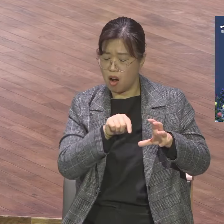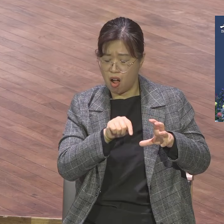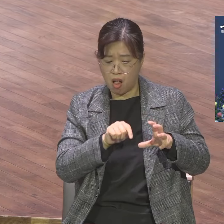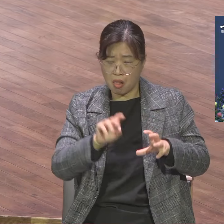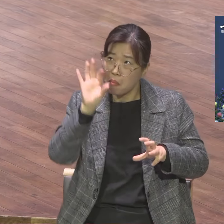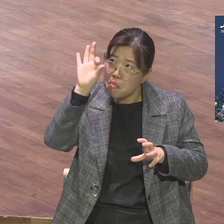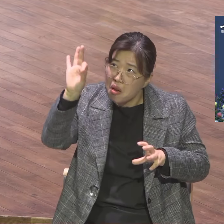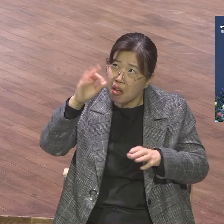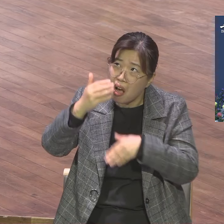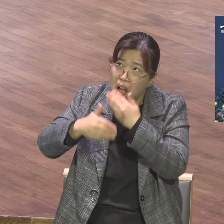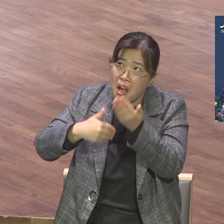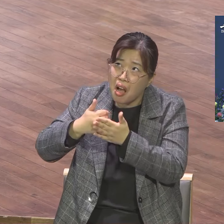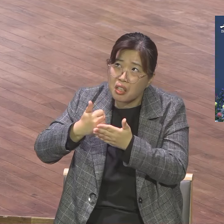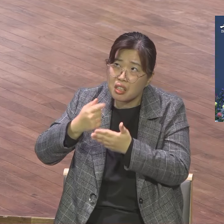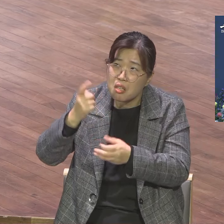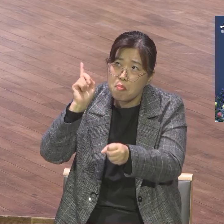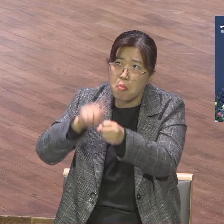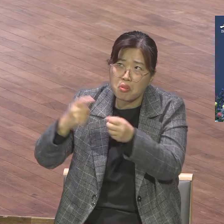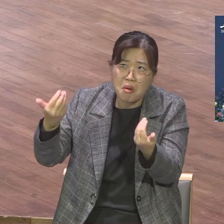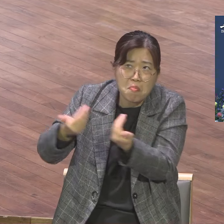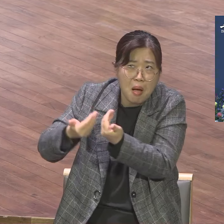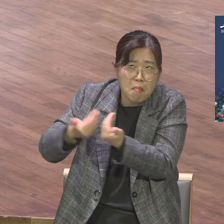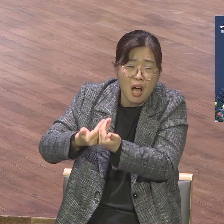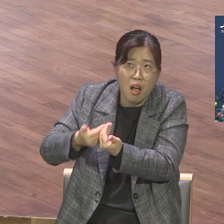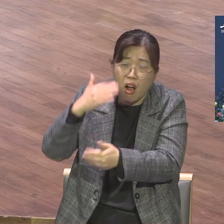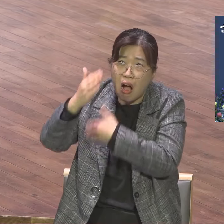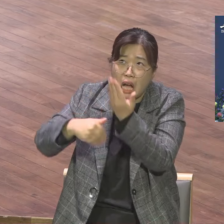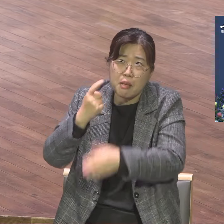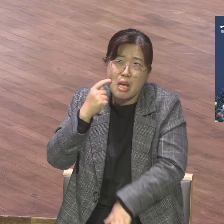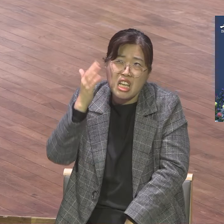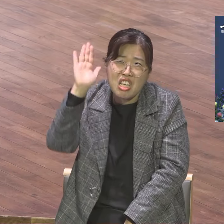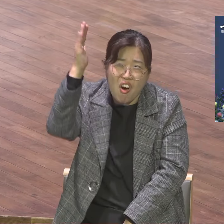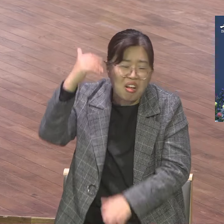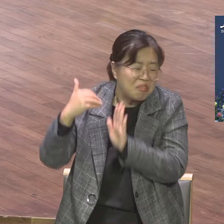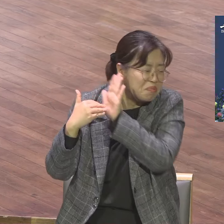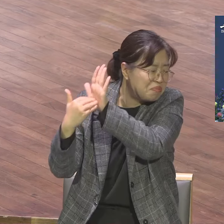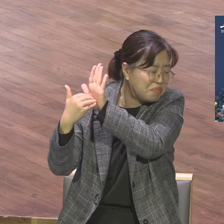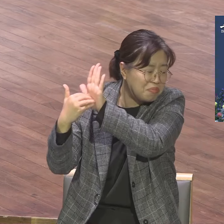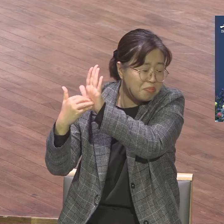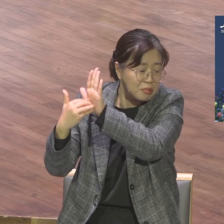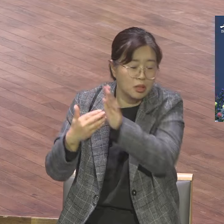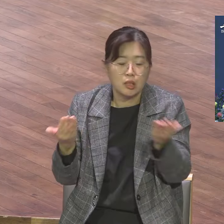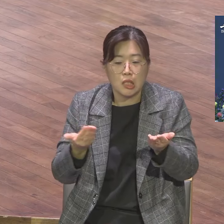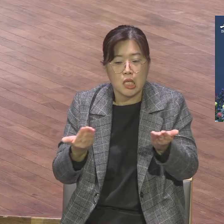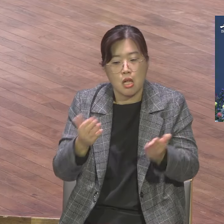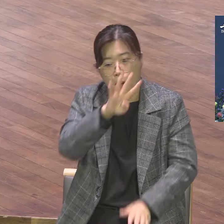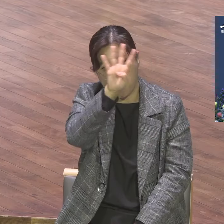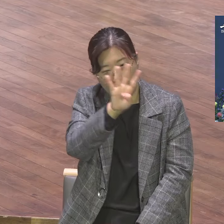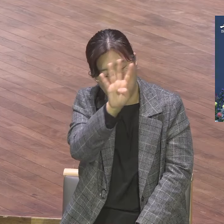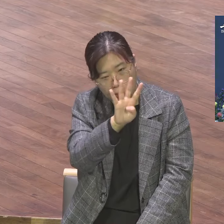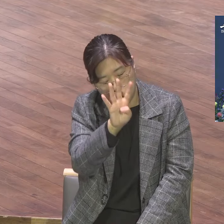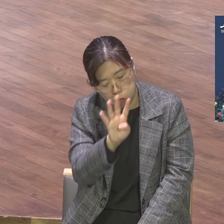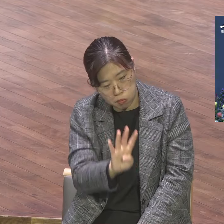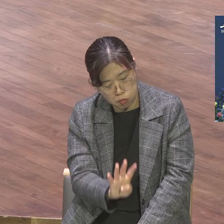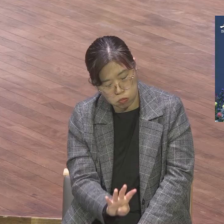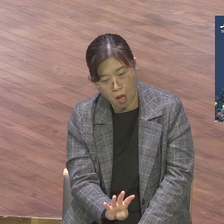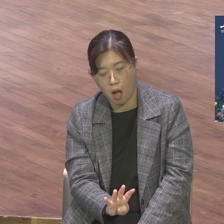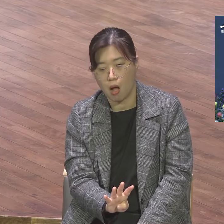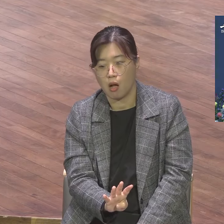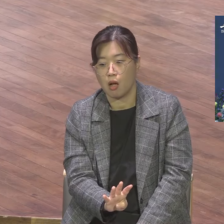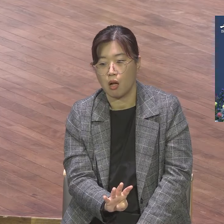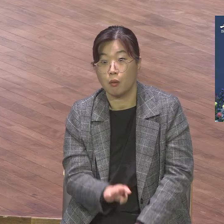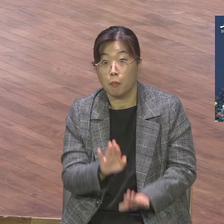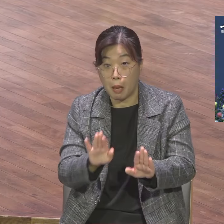영광을 가로막는 일만 계속했어요. 하나님의 영광을 가로막는 일. 우리가 살펴보고 있는 이사야서